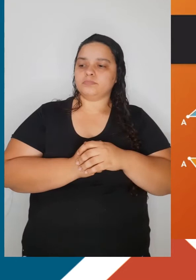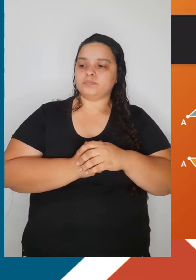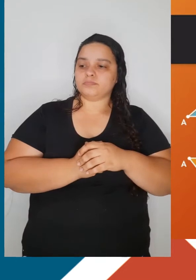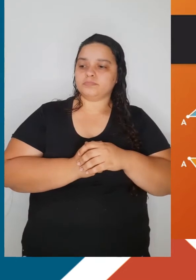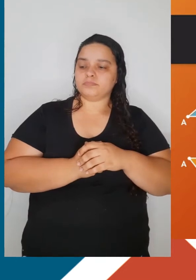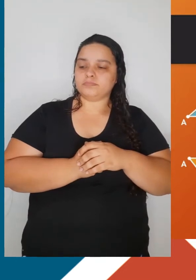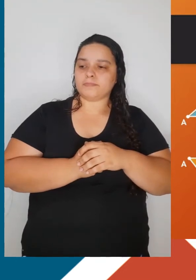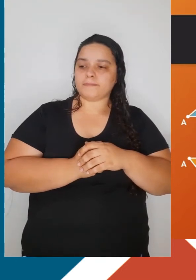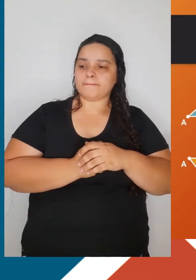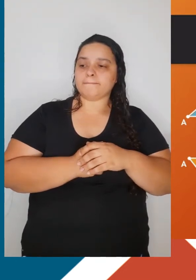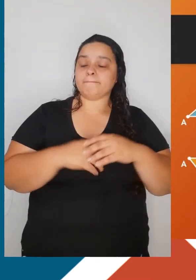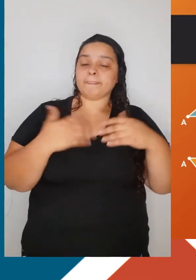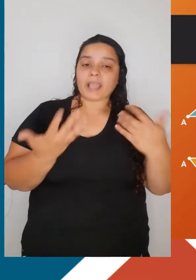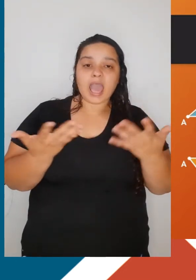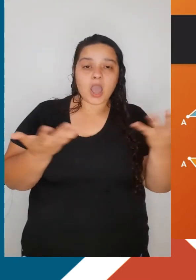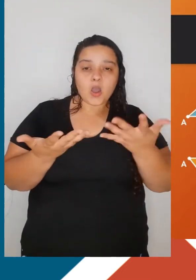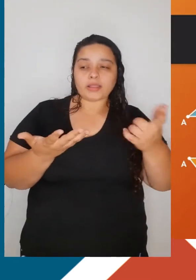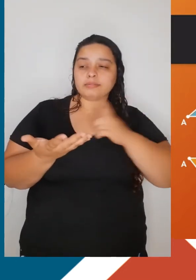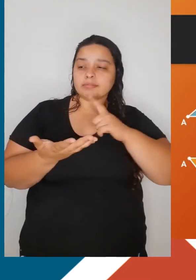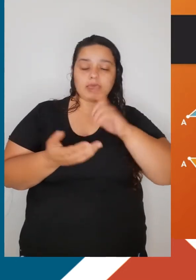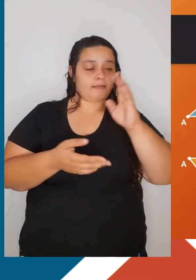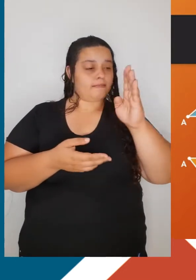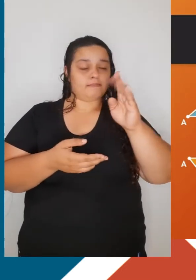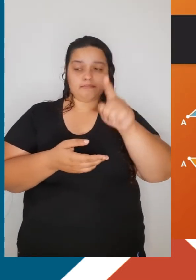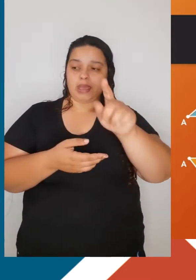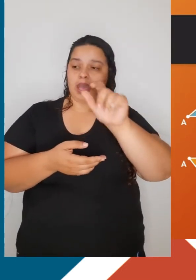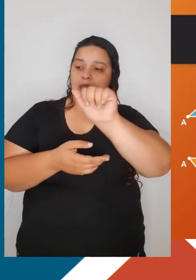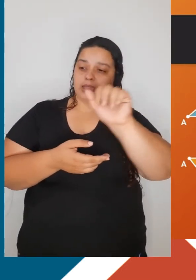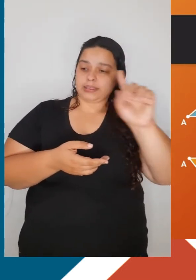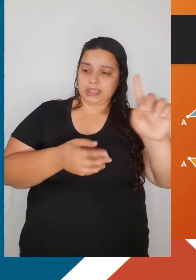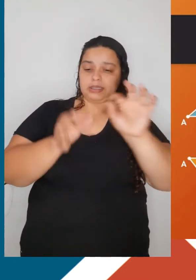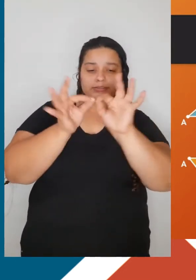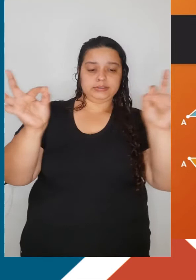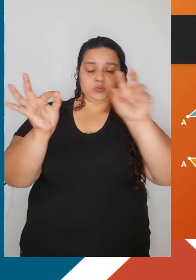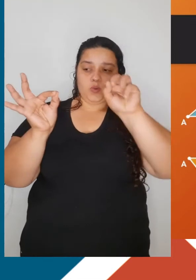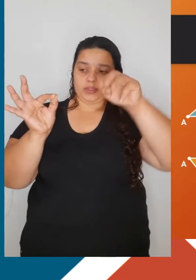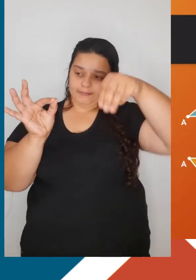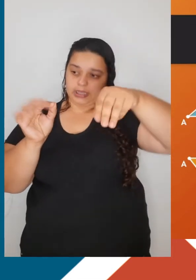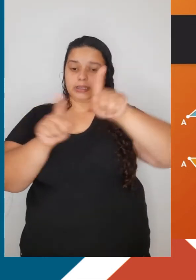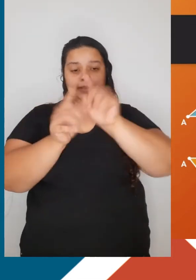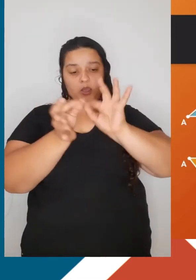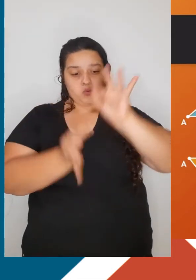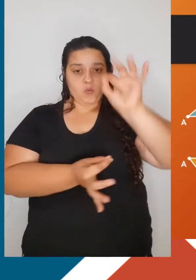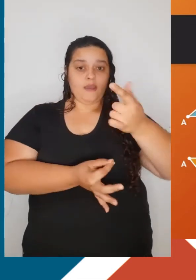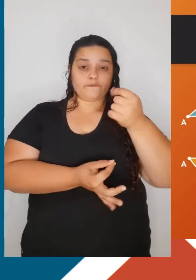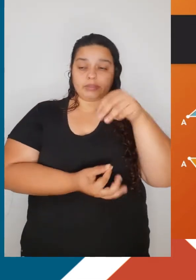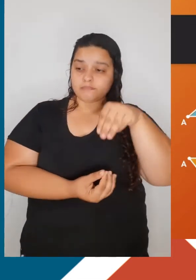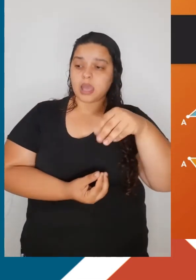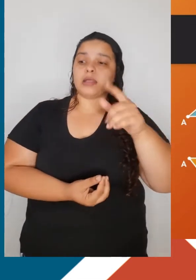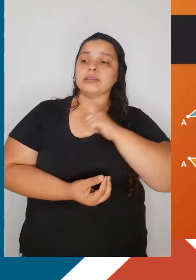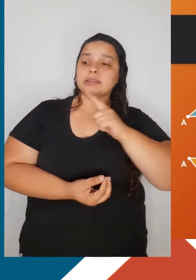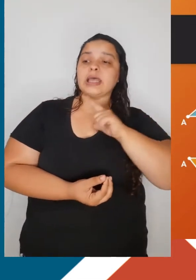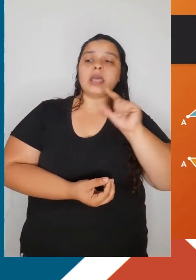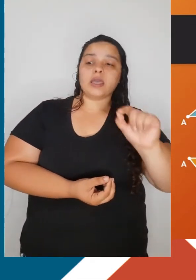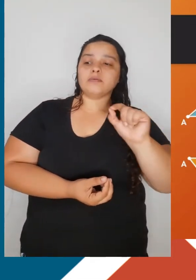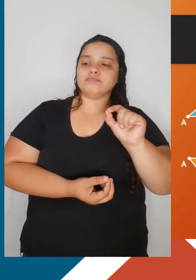base. Então, considerando nossa base AD de 50 metros e sua altura, que mede 20 metros,